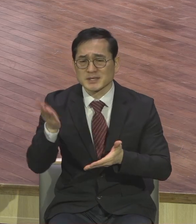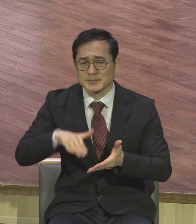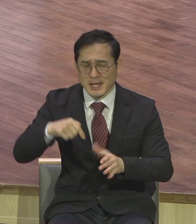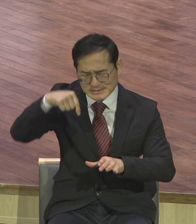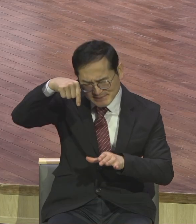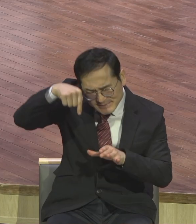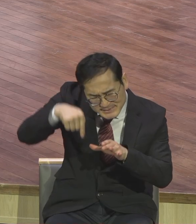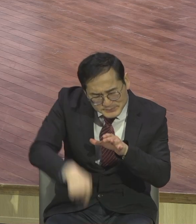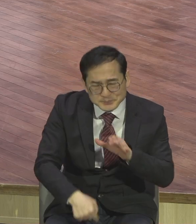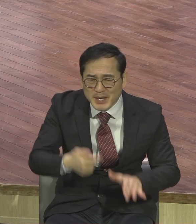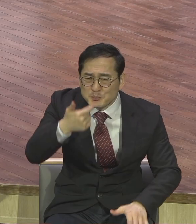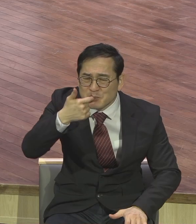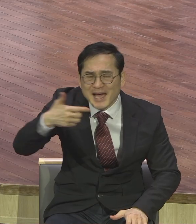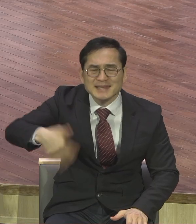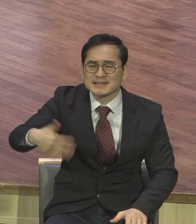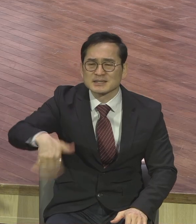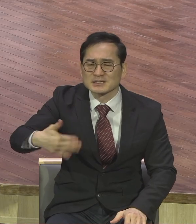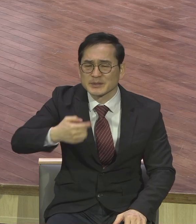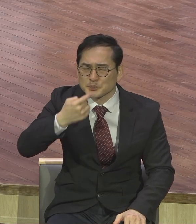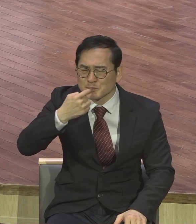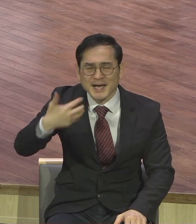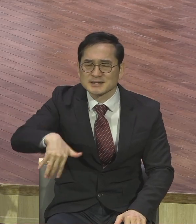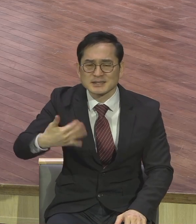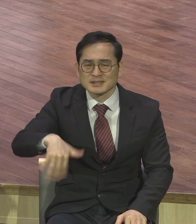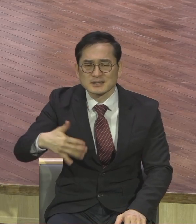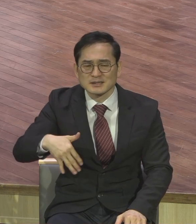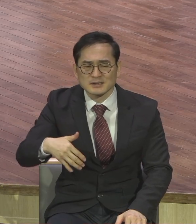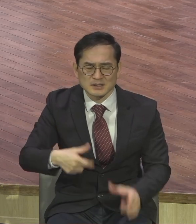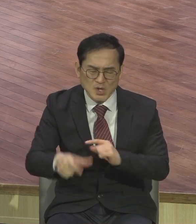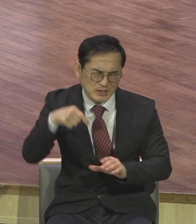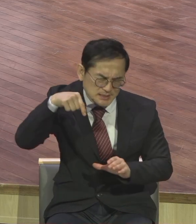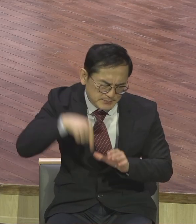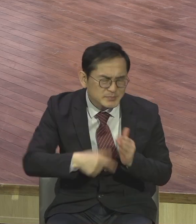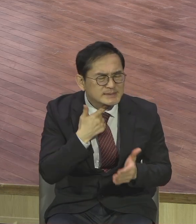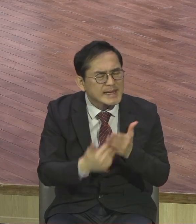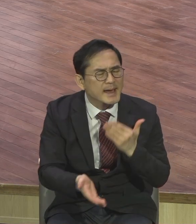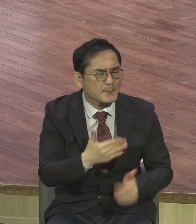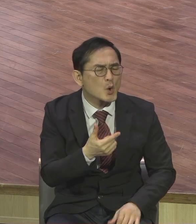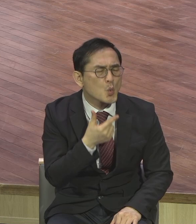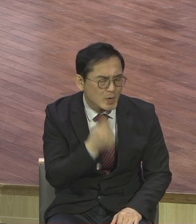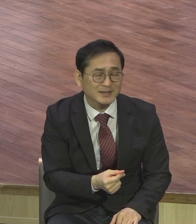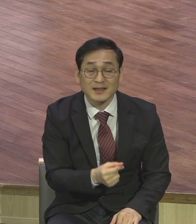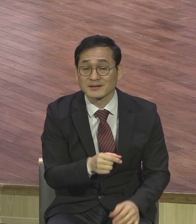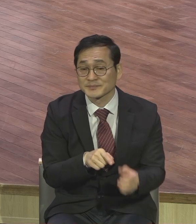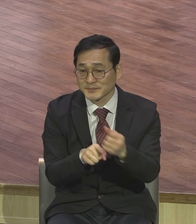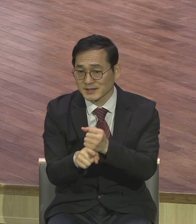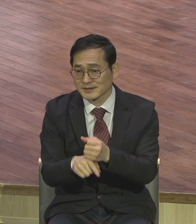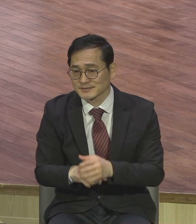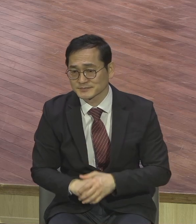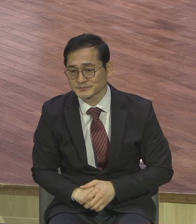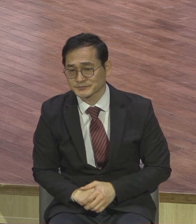이 축복 이걸 체험하기를 원한다. 그 말씀. 자기가 체험한